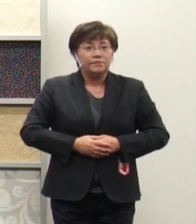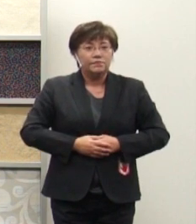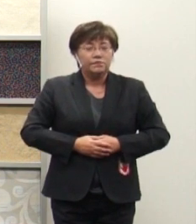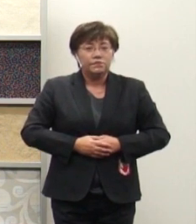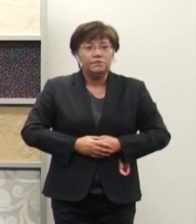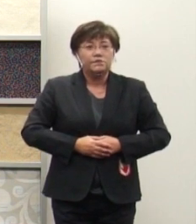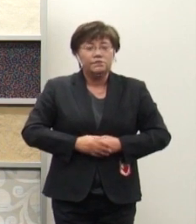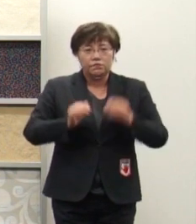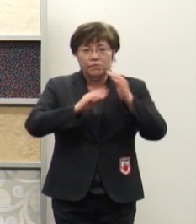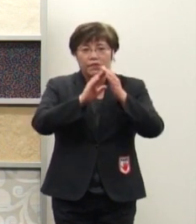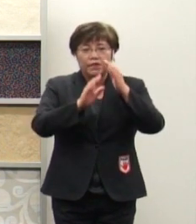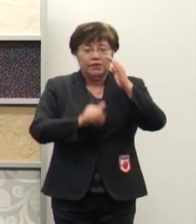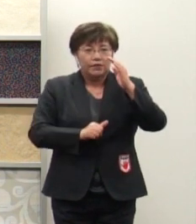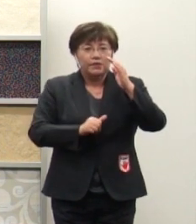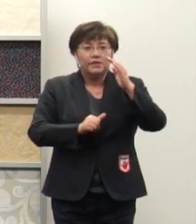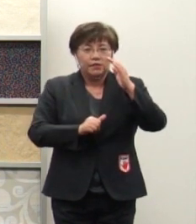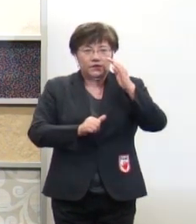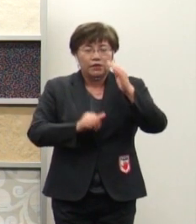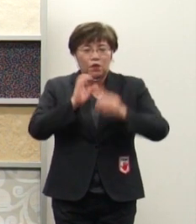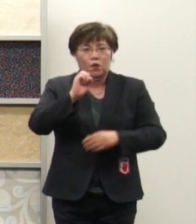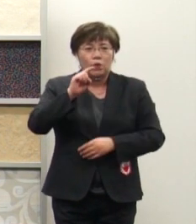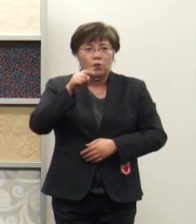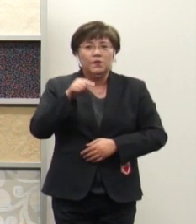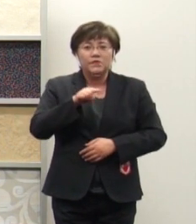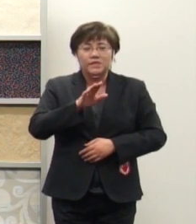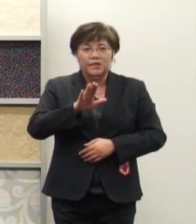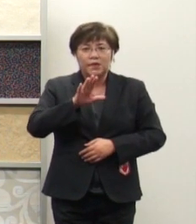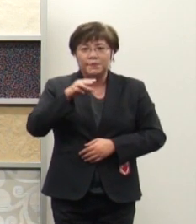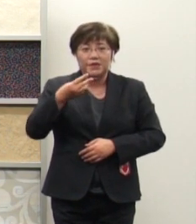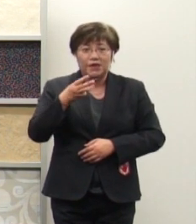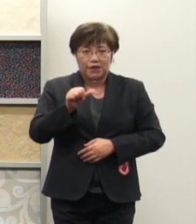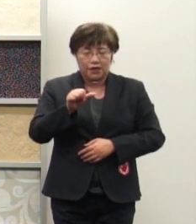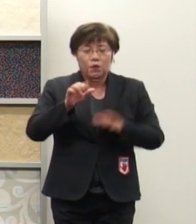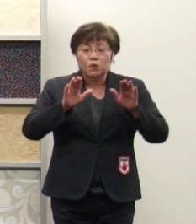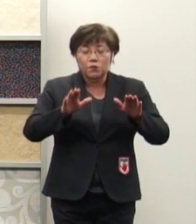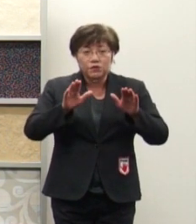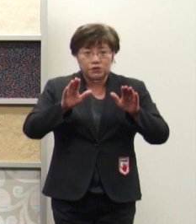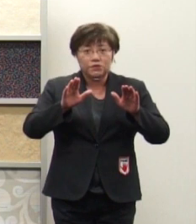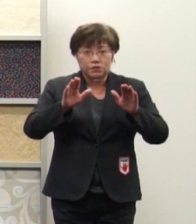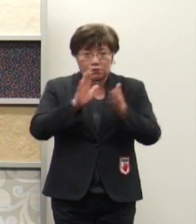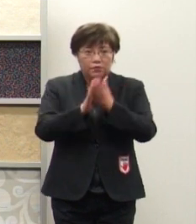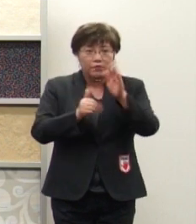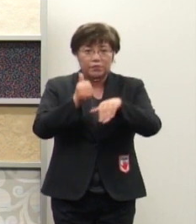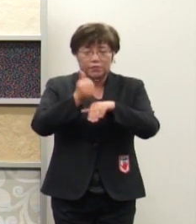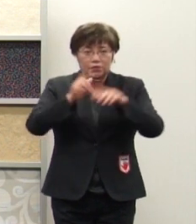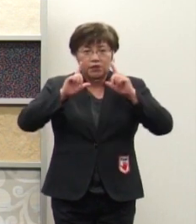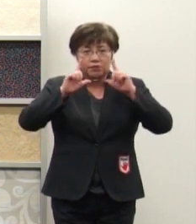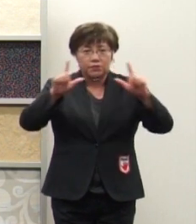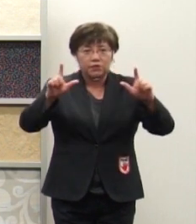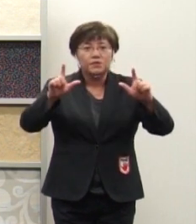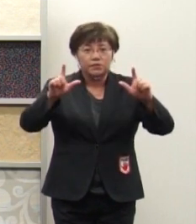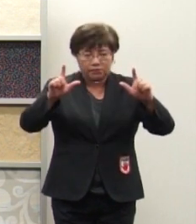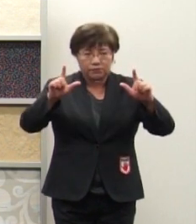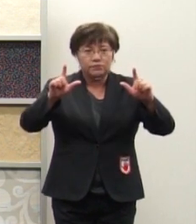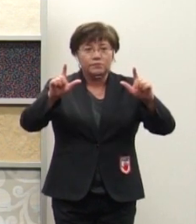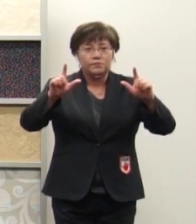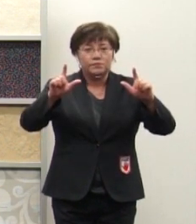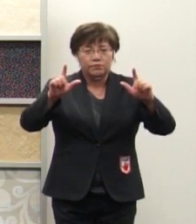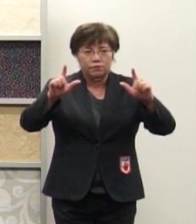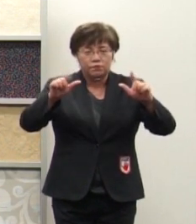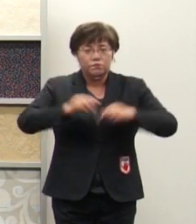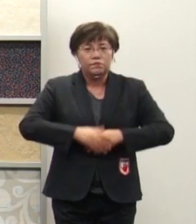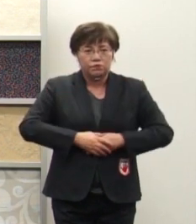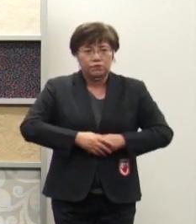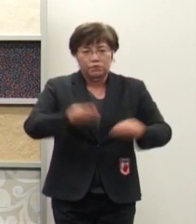ア、山梨インデックスにおきまして、本日のこの会見、記者会見から、ライブ配信を行うことといたしました